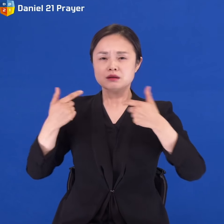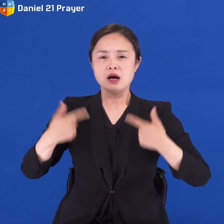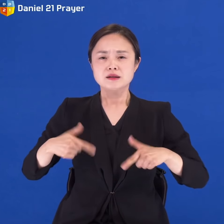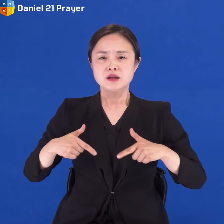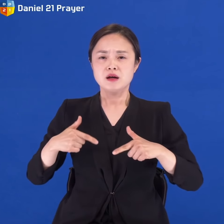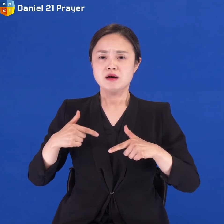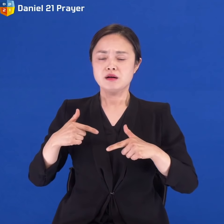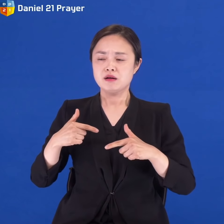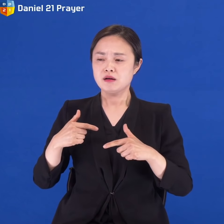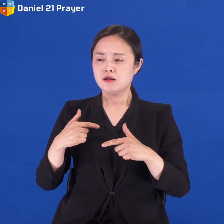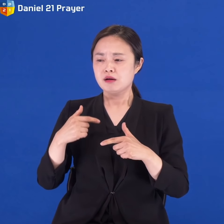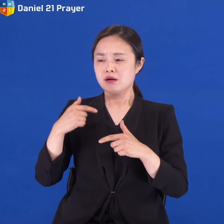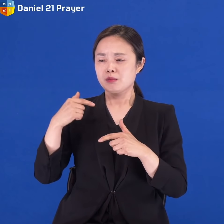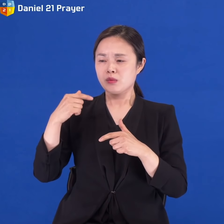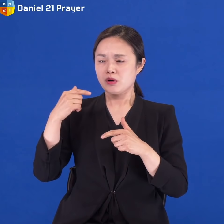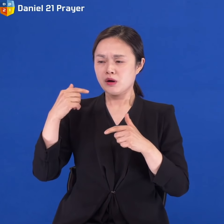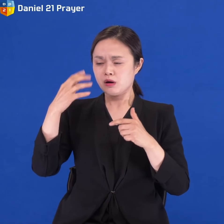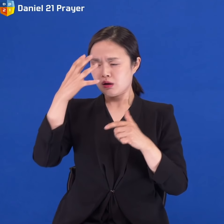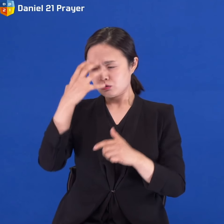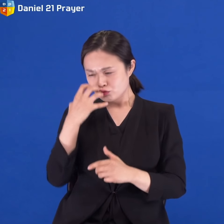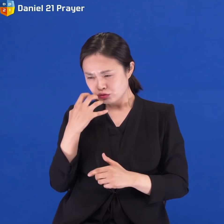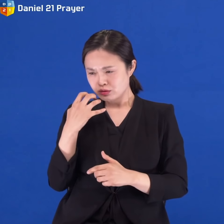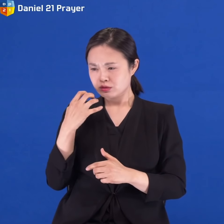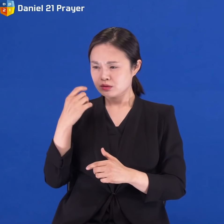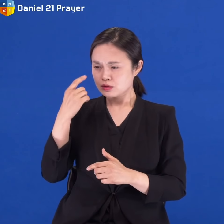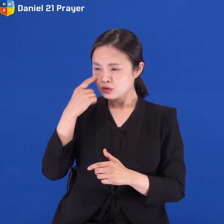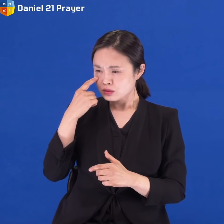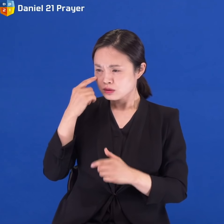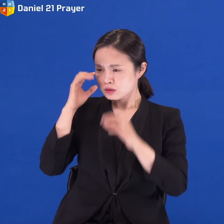제가 엄마인 것처럼 가슴 쓰리고 아팠습니다.